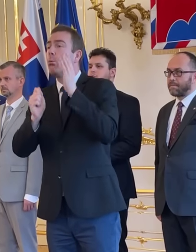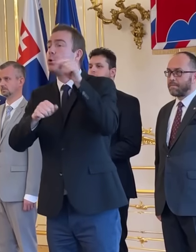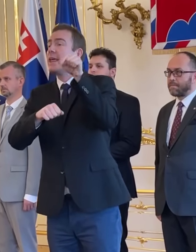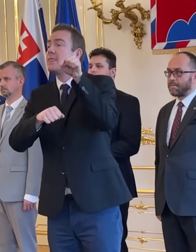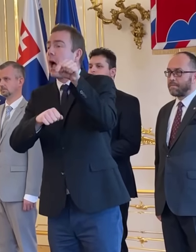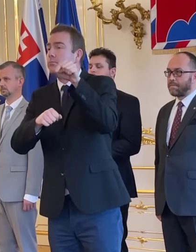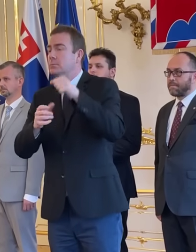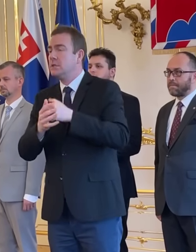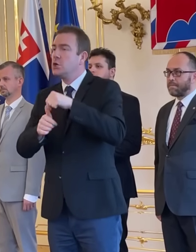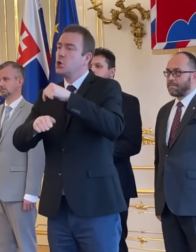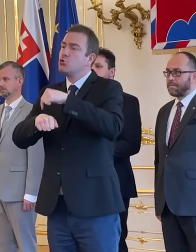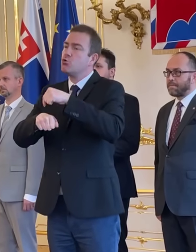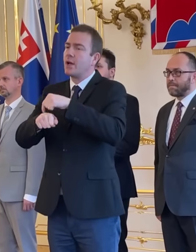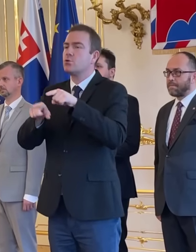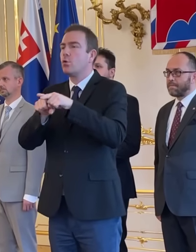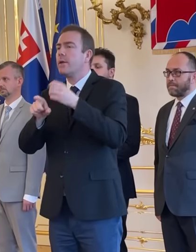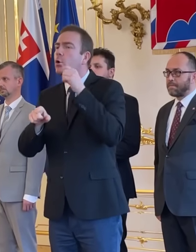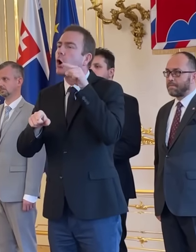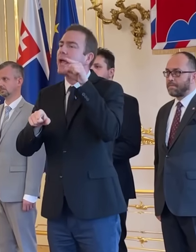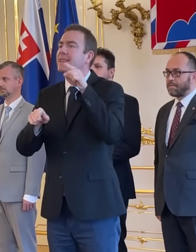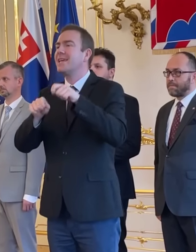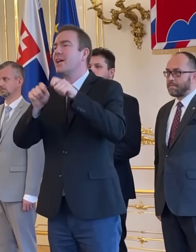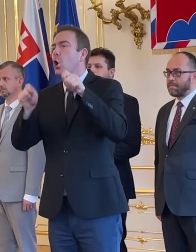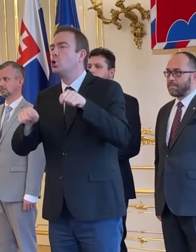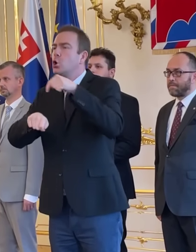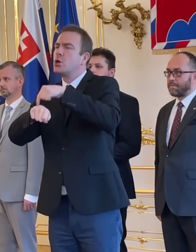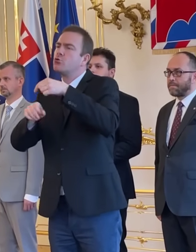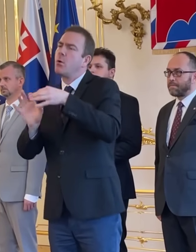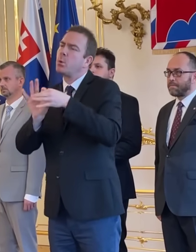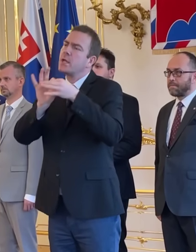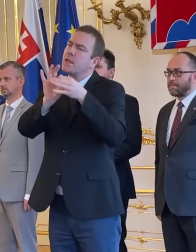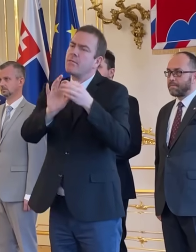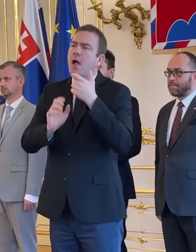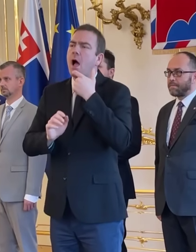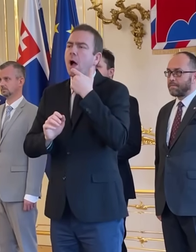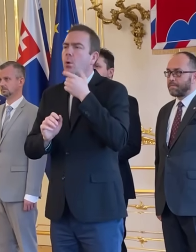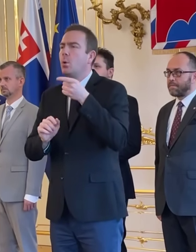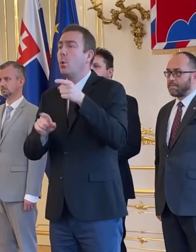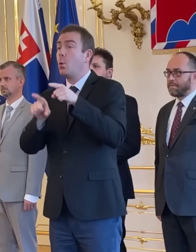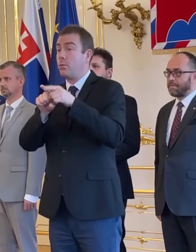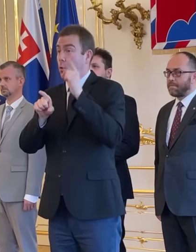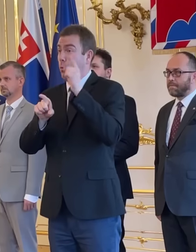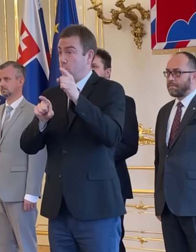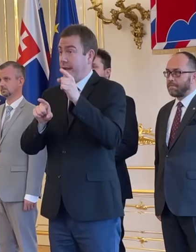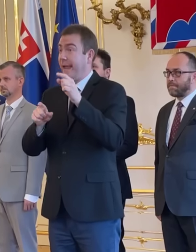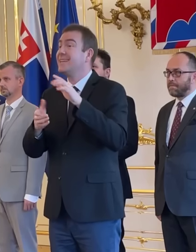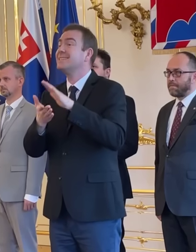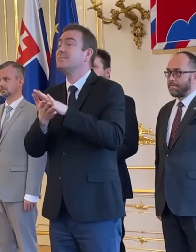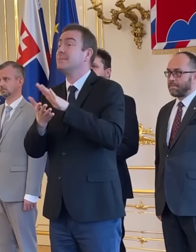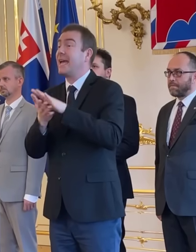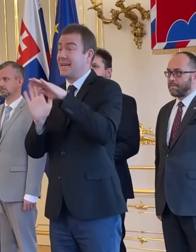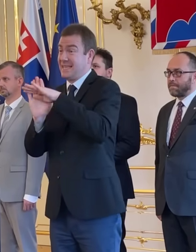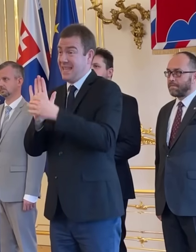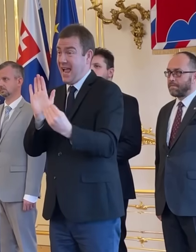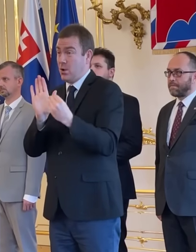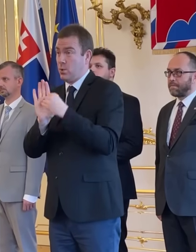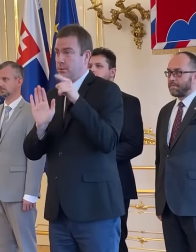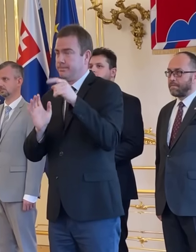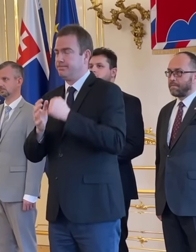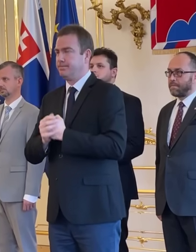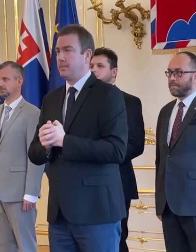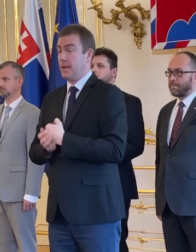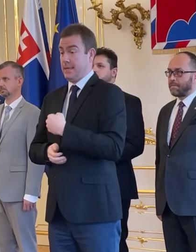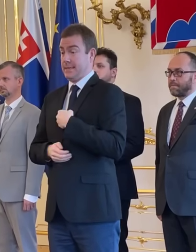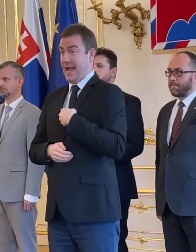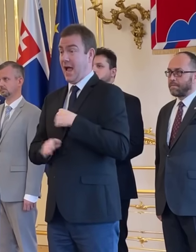súd rozhodovať? Je tam predpoklad, že to vyjde v zbierke zákonov? Pokiaľ ide o moje kroky,